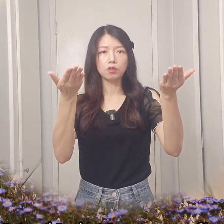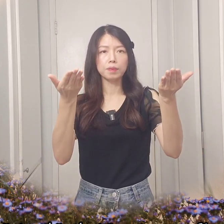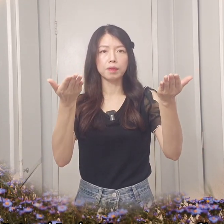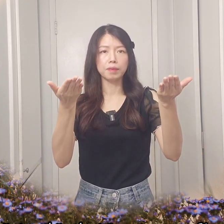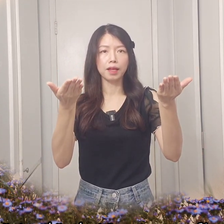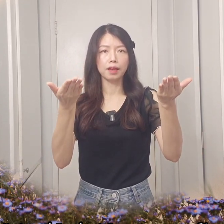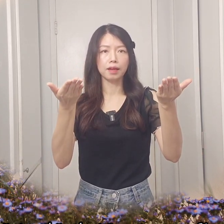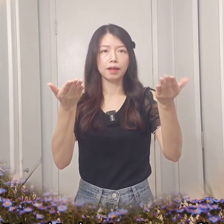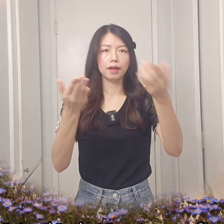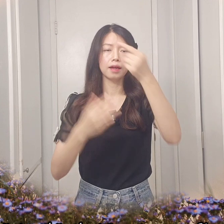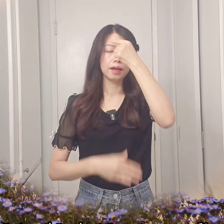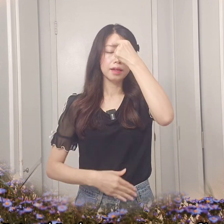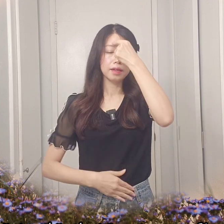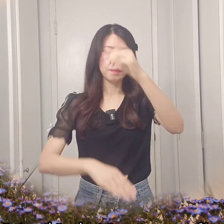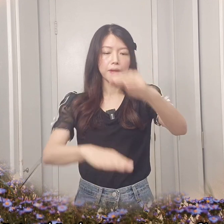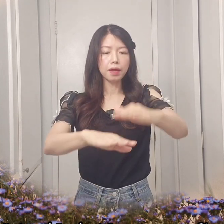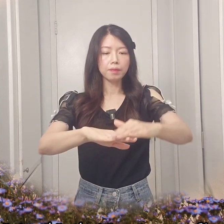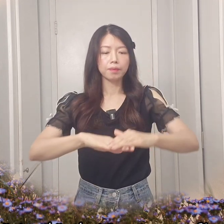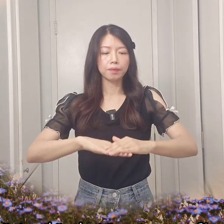표현해 주시면 됩니다.